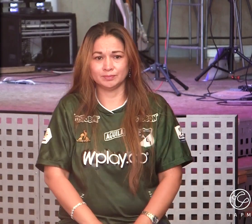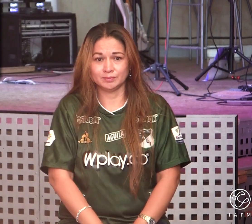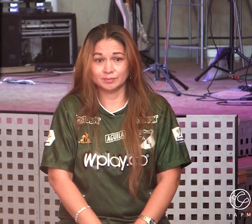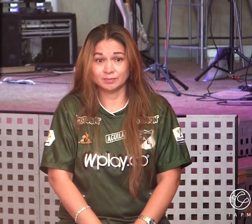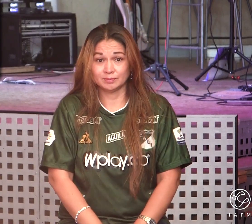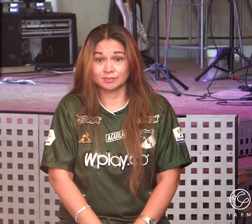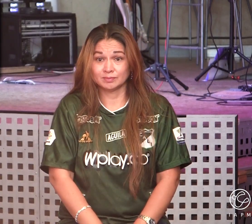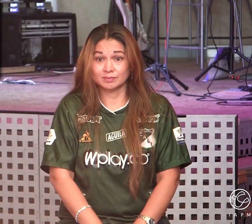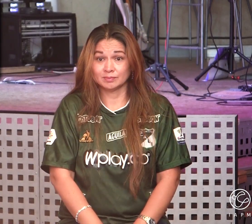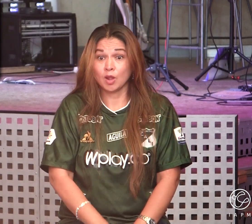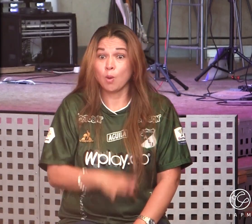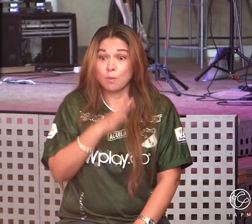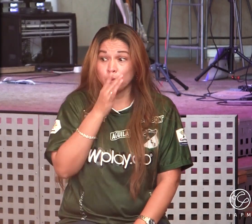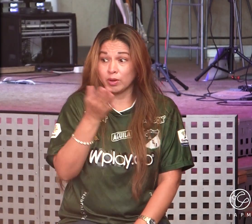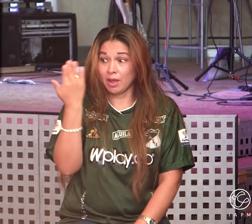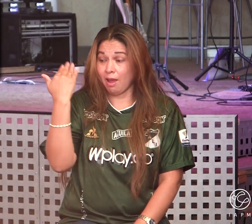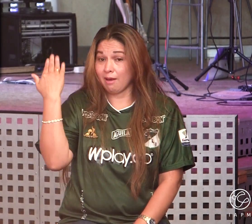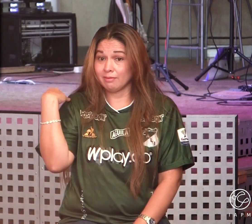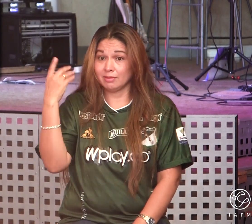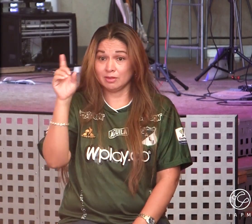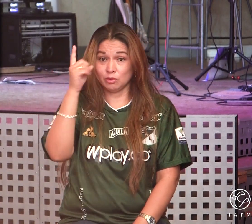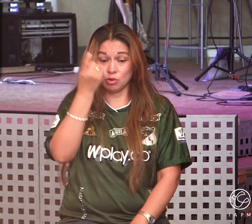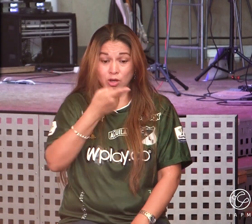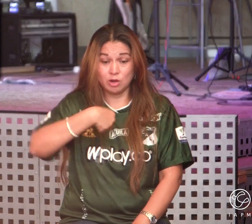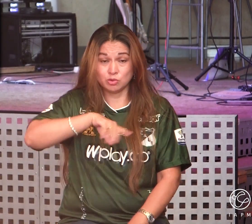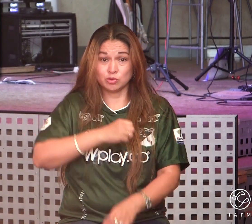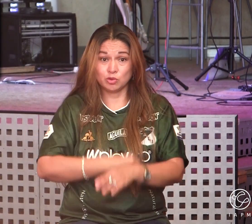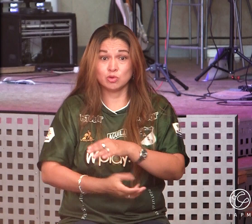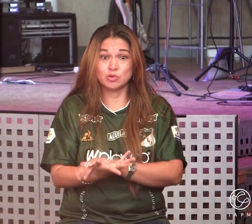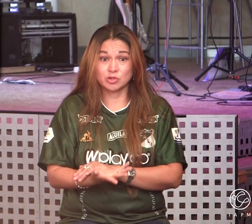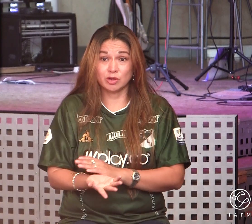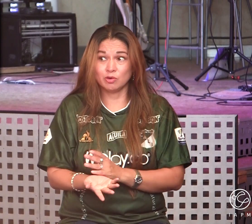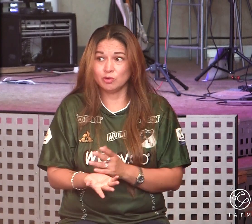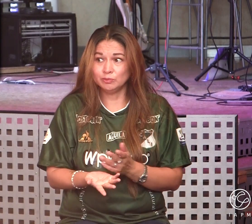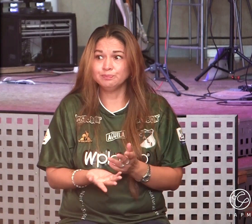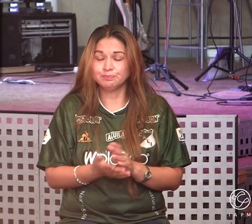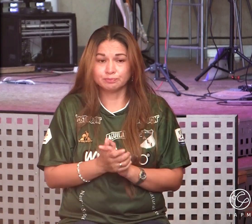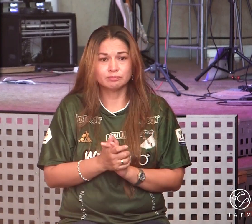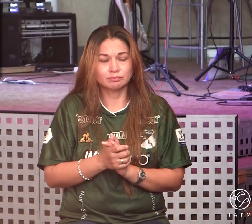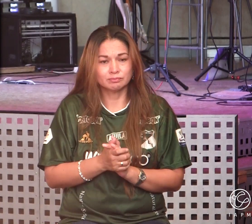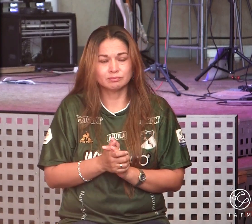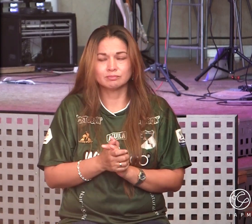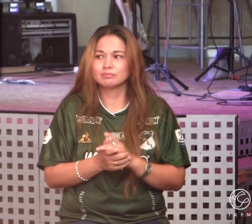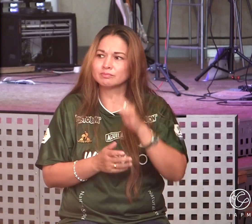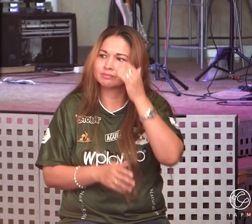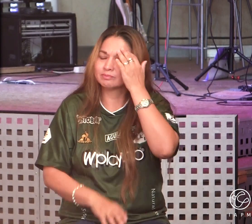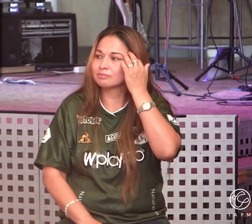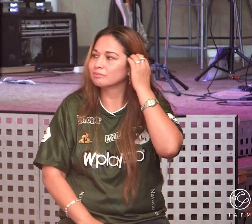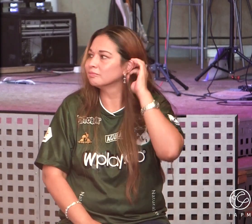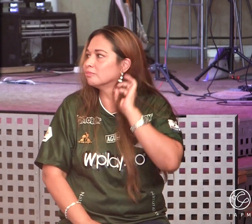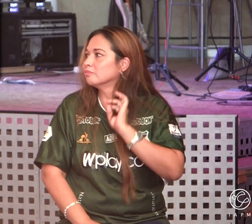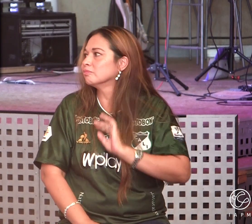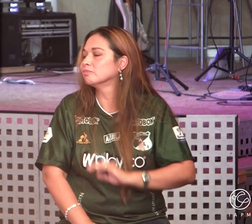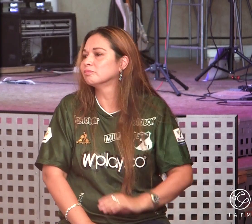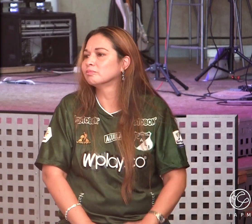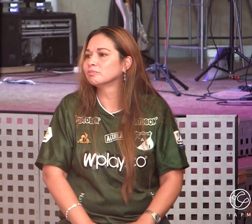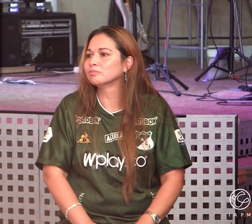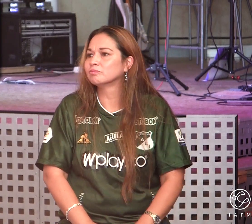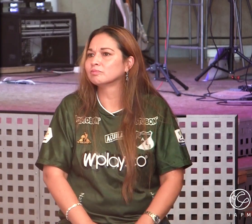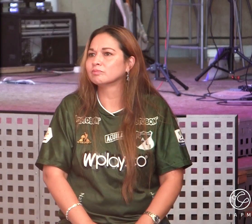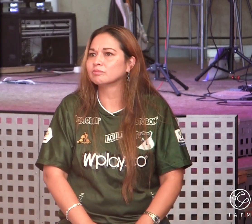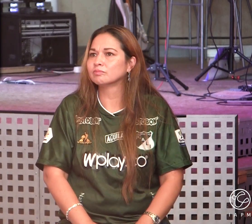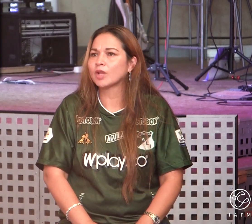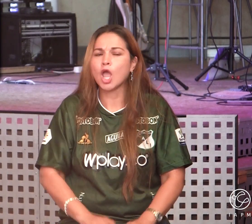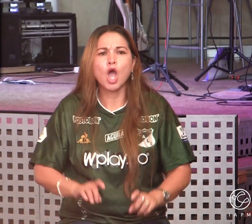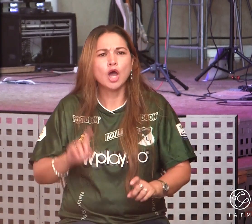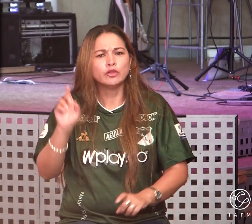en nuestra esencia cuando Dios nos creó. De hecho, me gusta mucho cuando encuentro en la Biblia declaraciones de Dios, de cómo